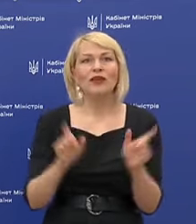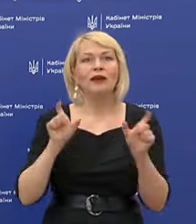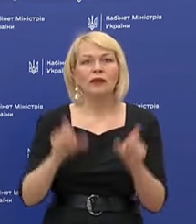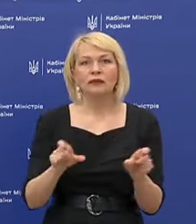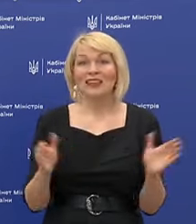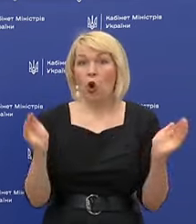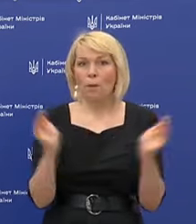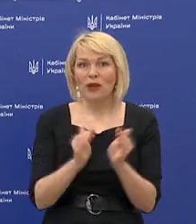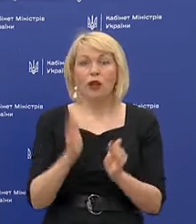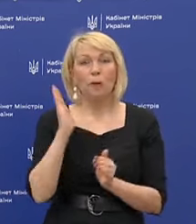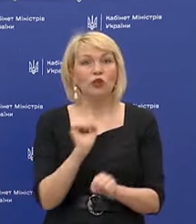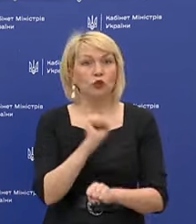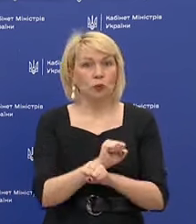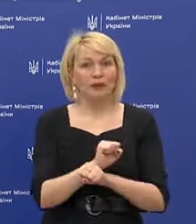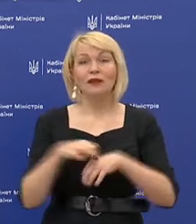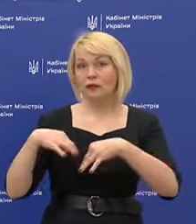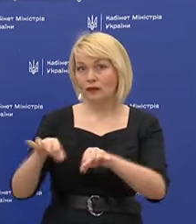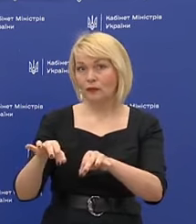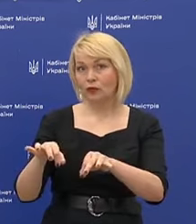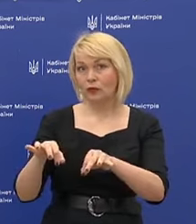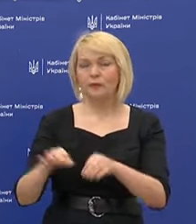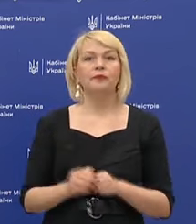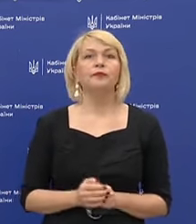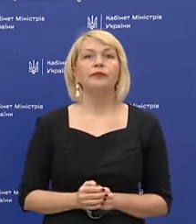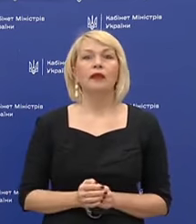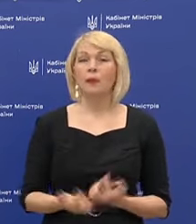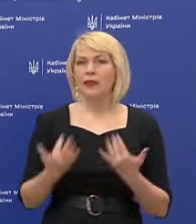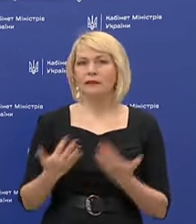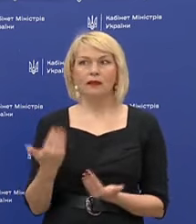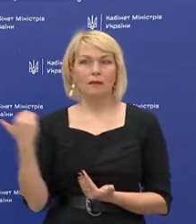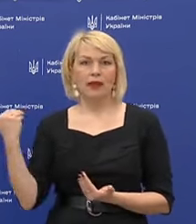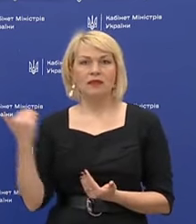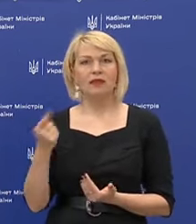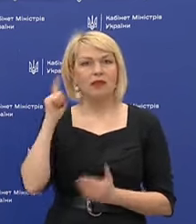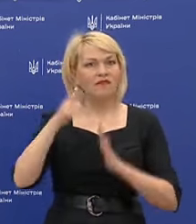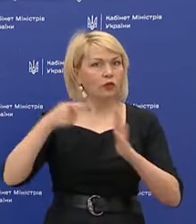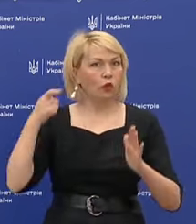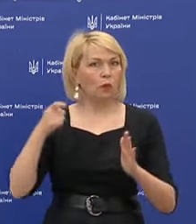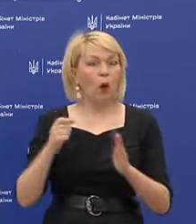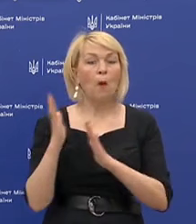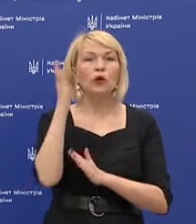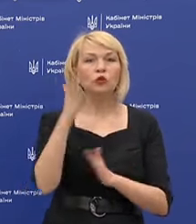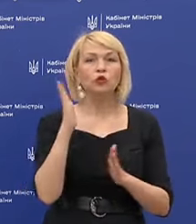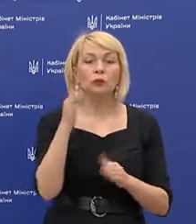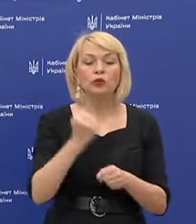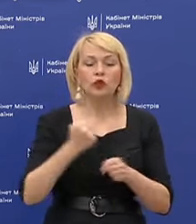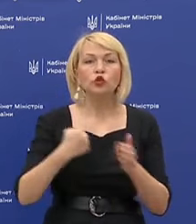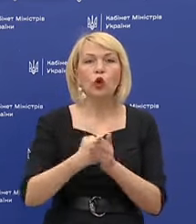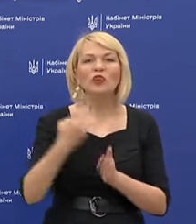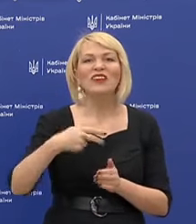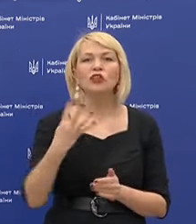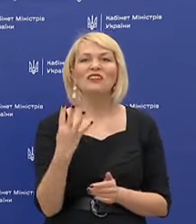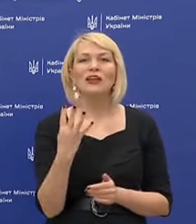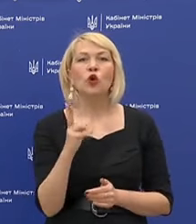обмеження? І чи буде зупинка транспорту? Наскільки мені відомо, ці прогнози були зроблені до 24 квітня, і